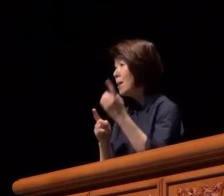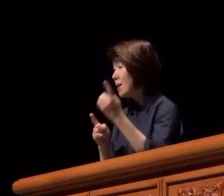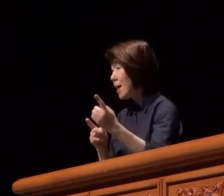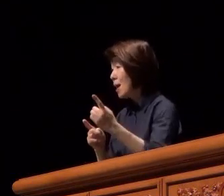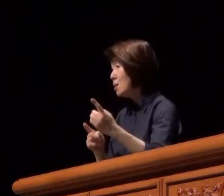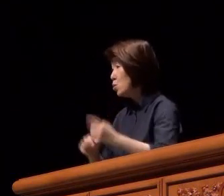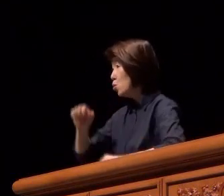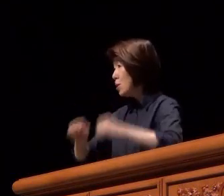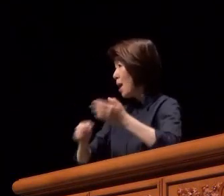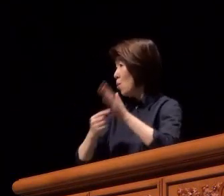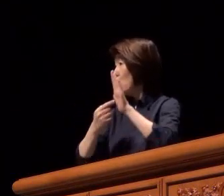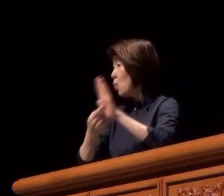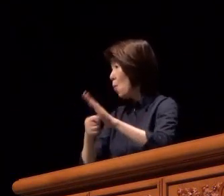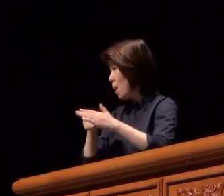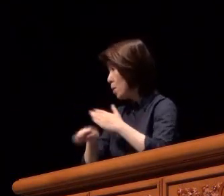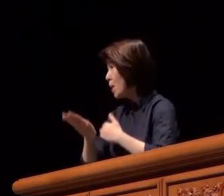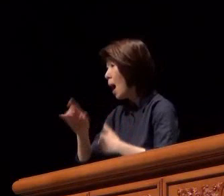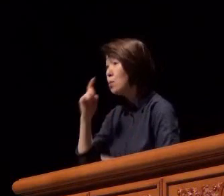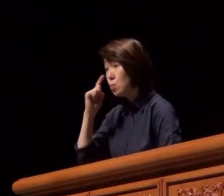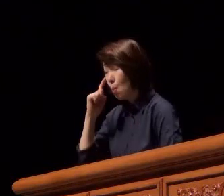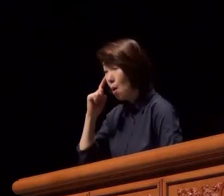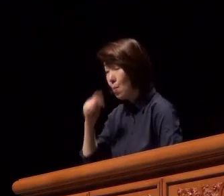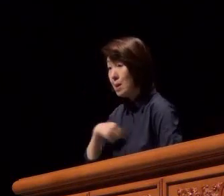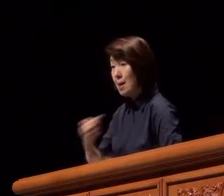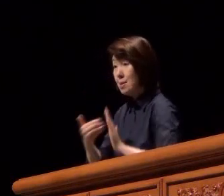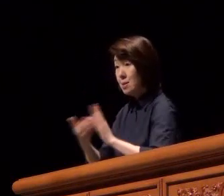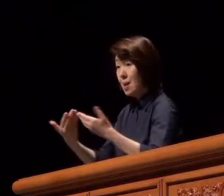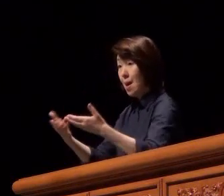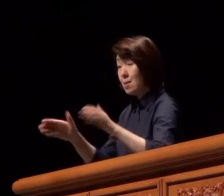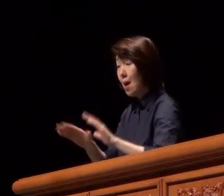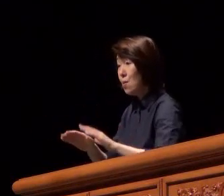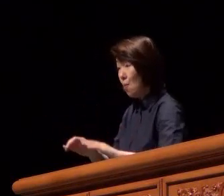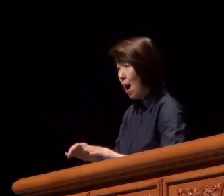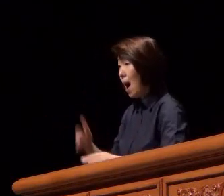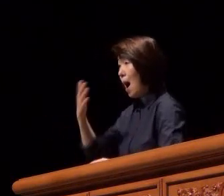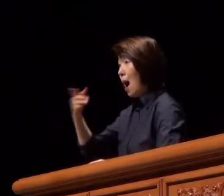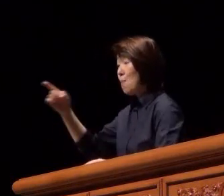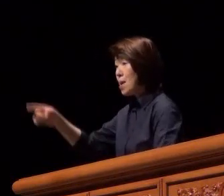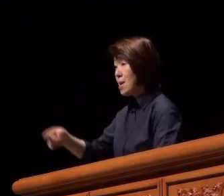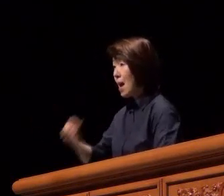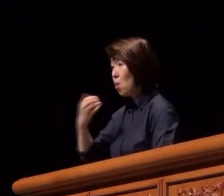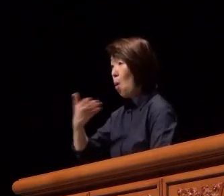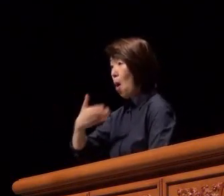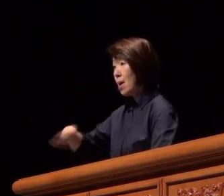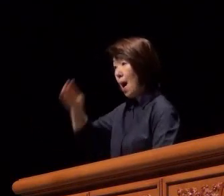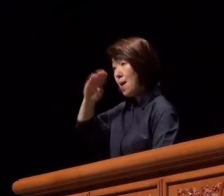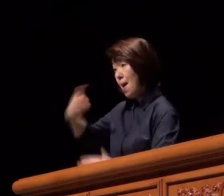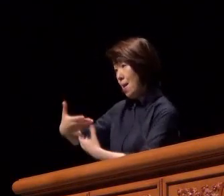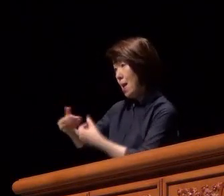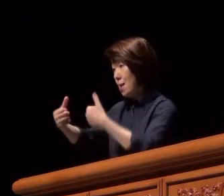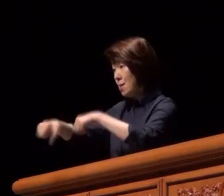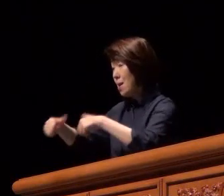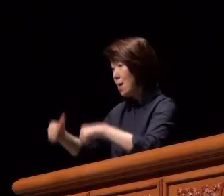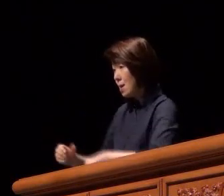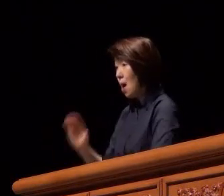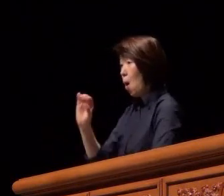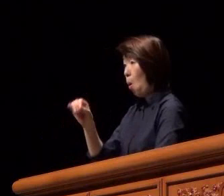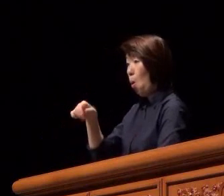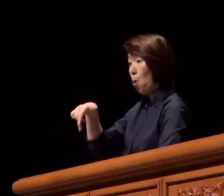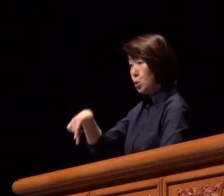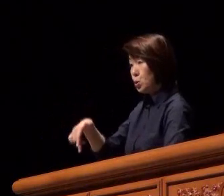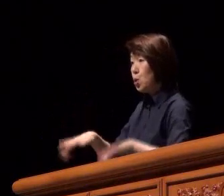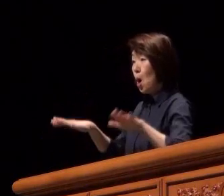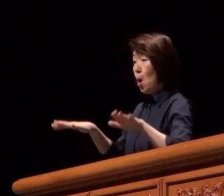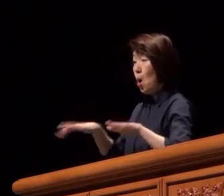表明だと思いますけれども、自衛隊は海兵隊的なその軍隊になるためにオスプレイを買おうとしているんです